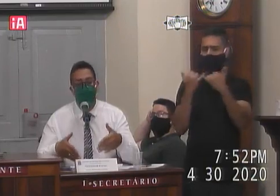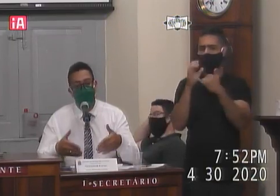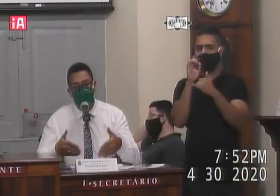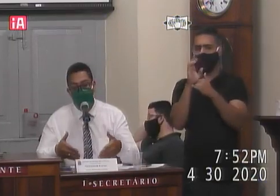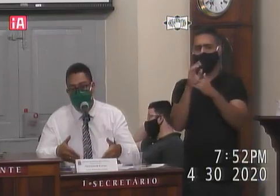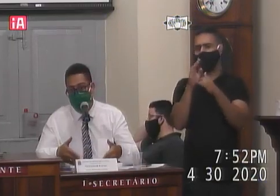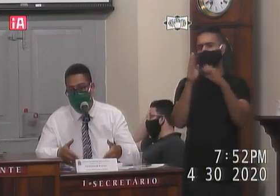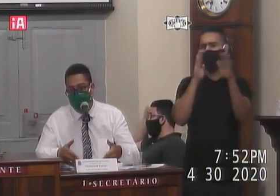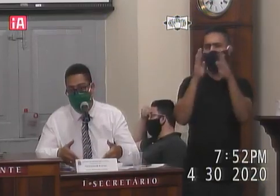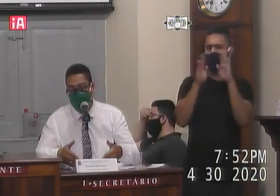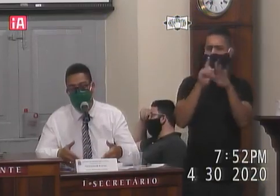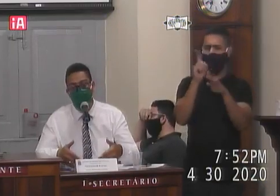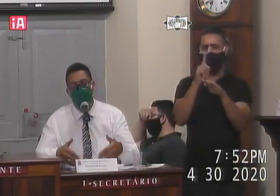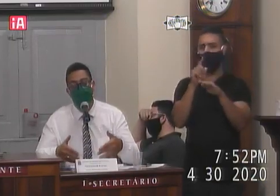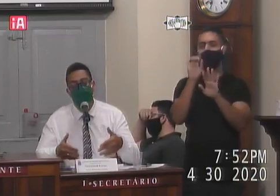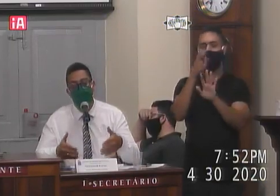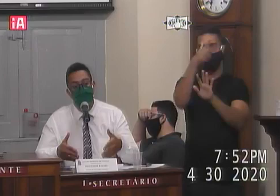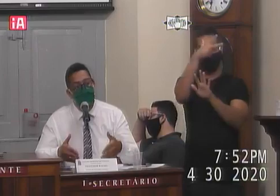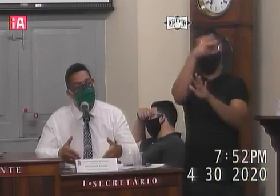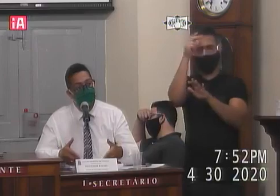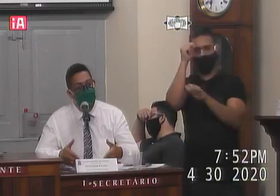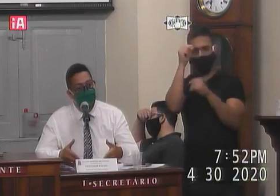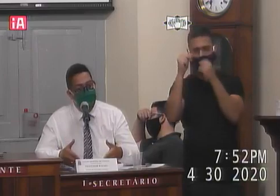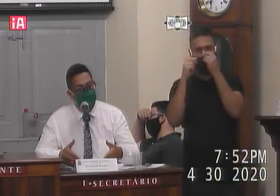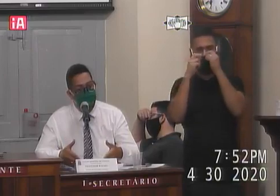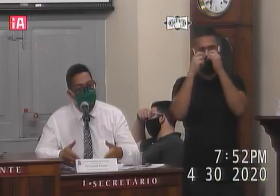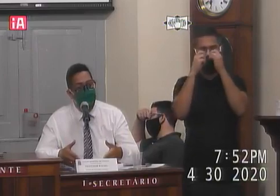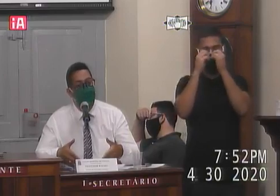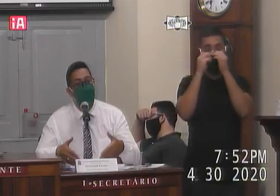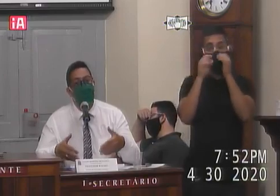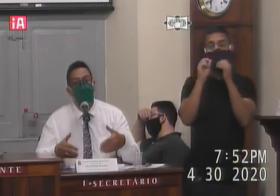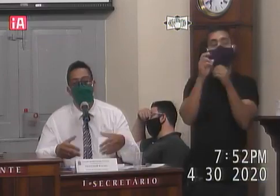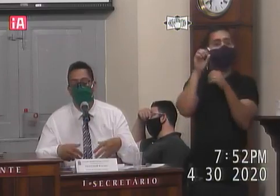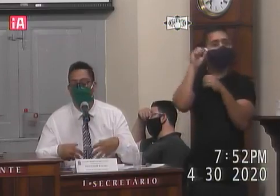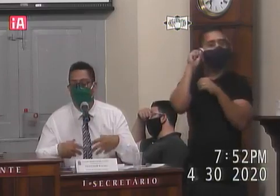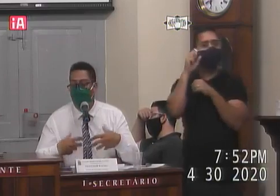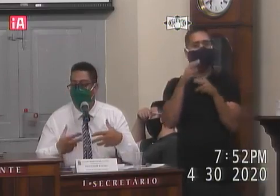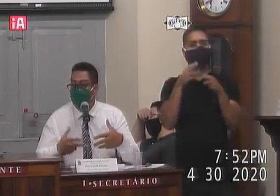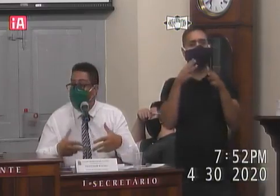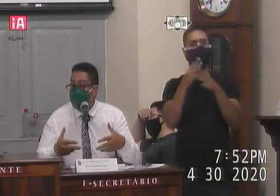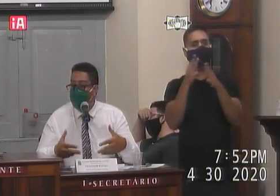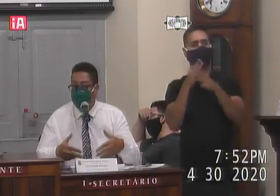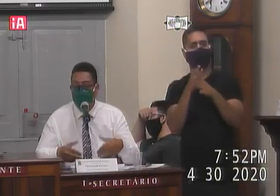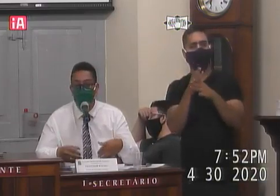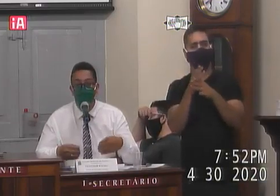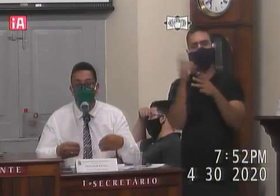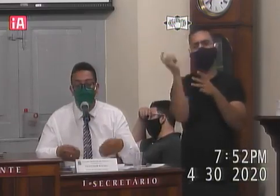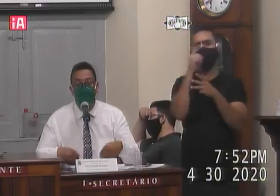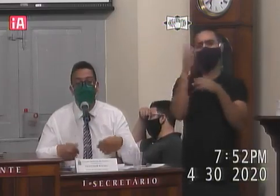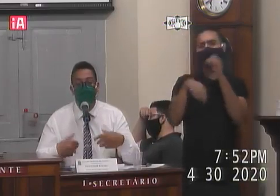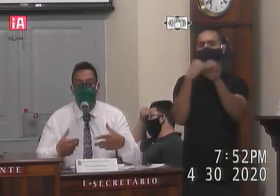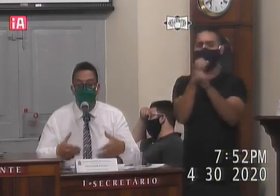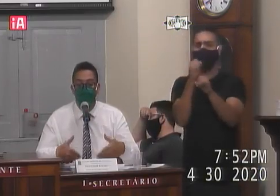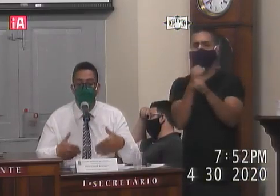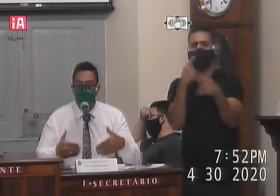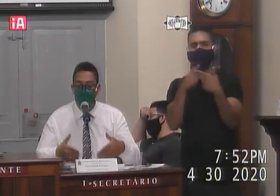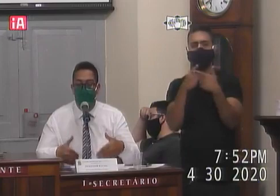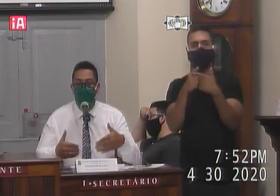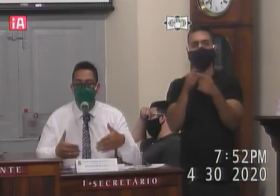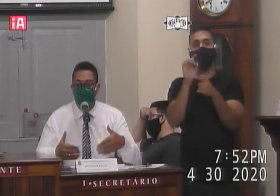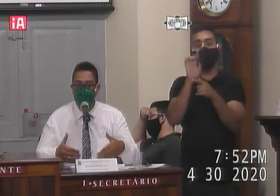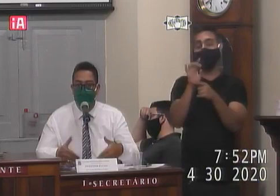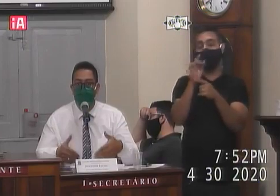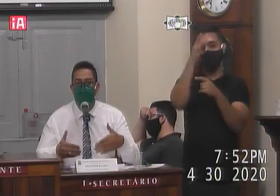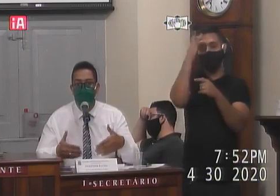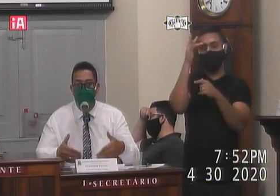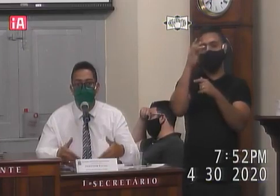Facebook, que não seja da prefeitura, por áudio de WhatsApp, por fake news, porque somente os